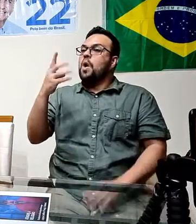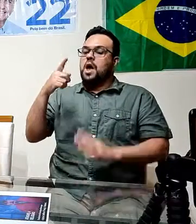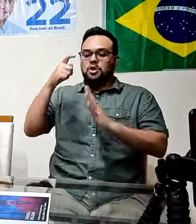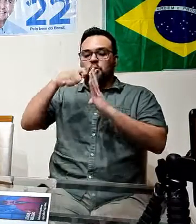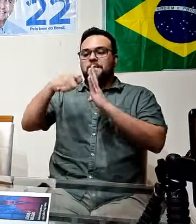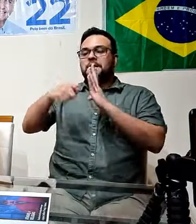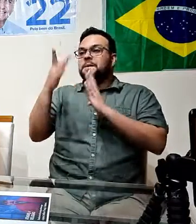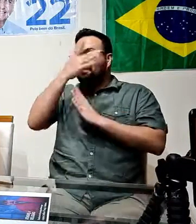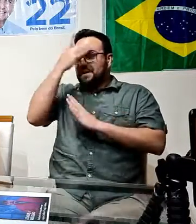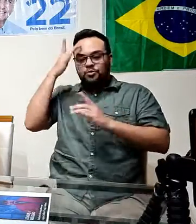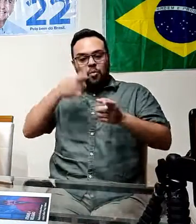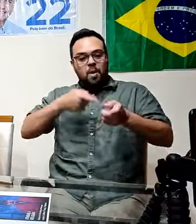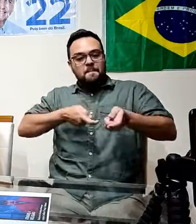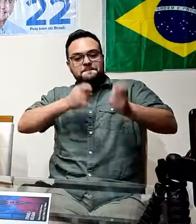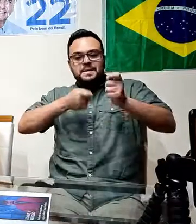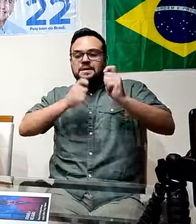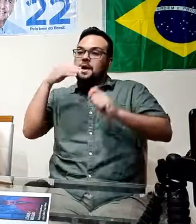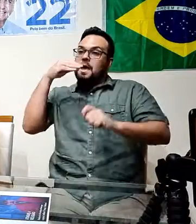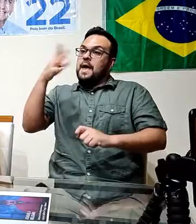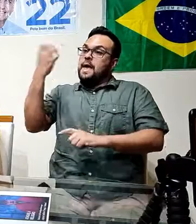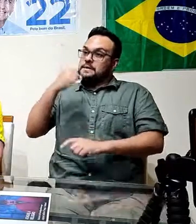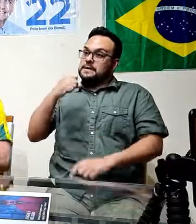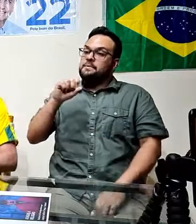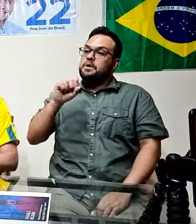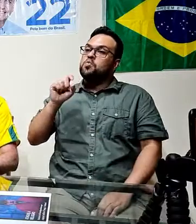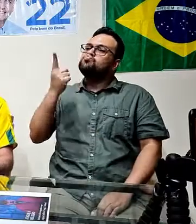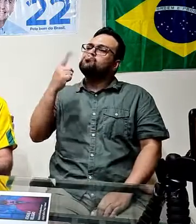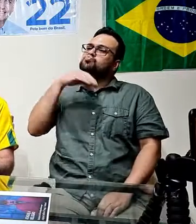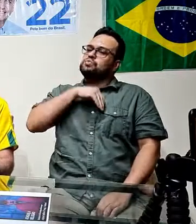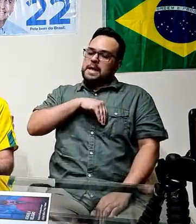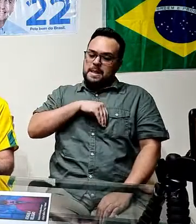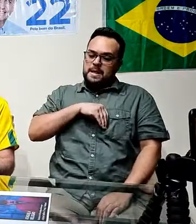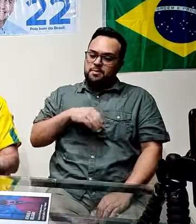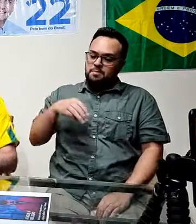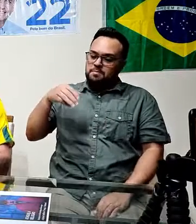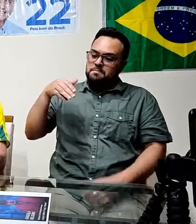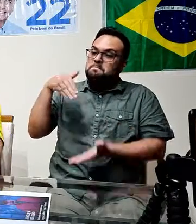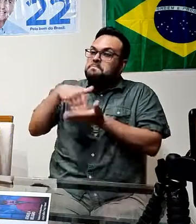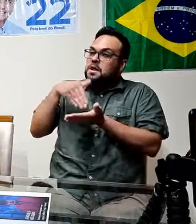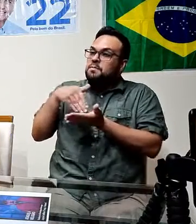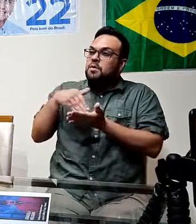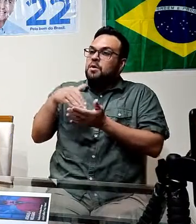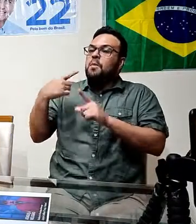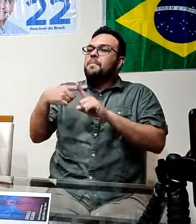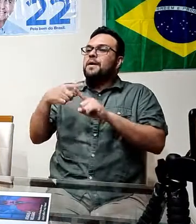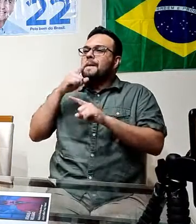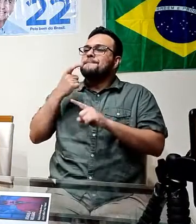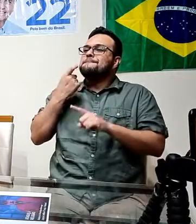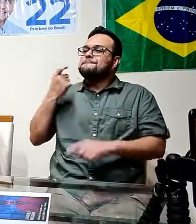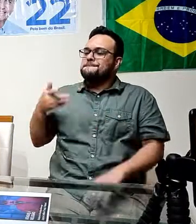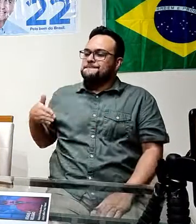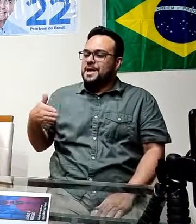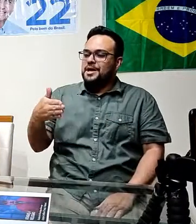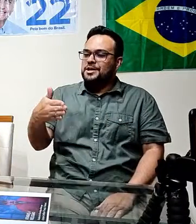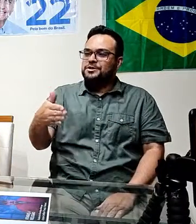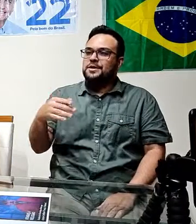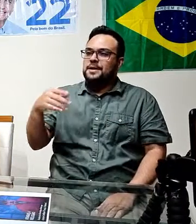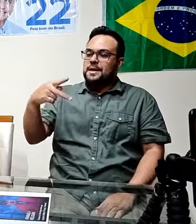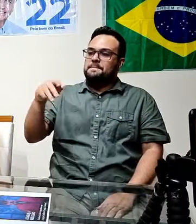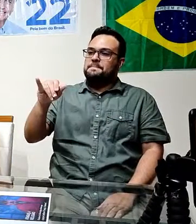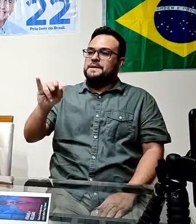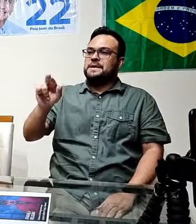pescador recebe um salário mínimo por mês, onde ele não vai pescar, porque o peixe está na época da piracema, ele